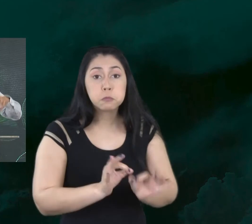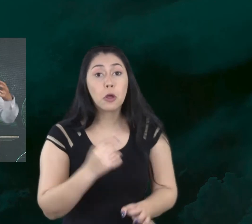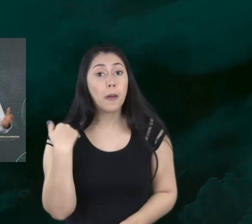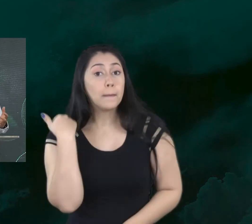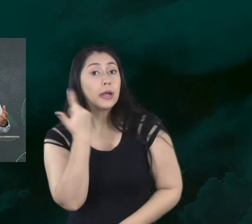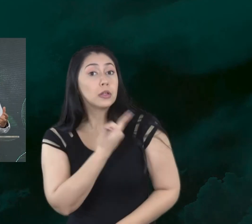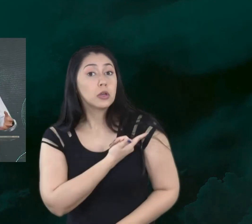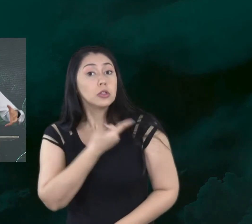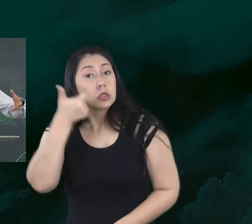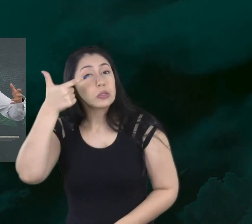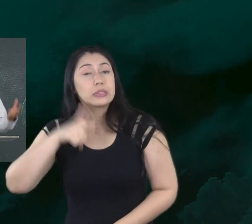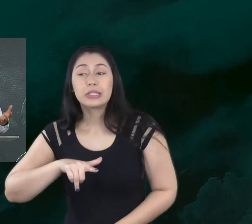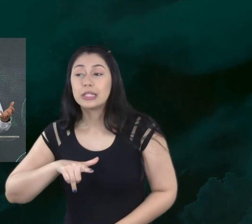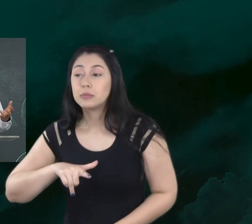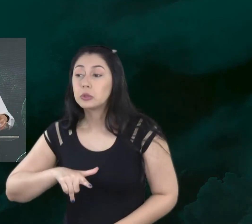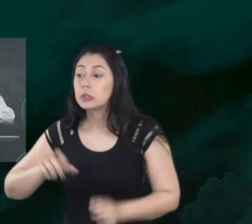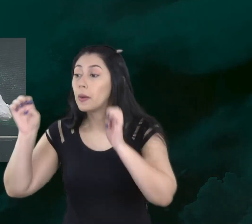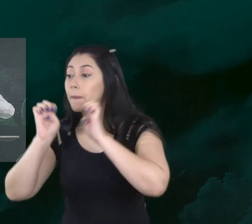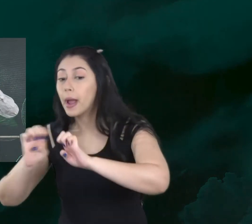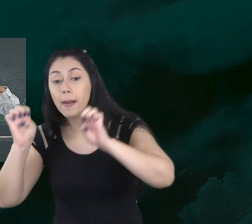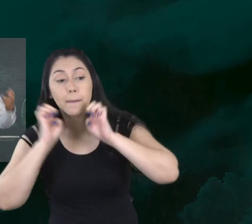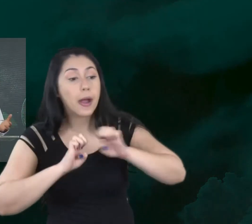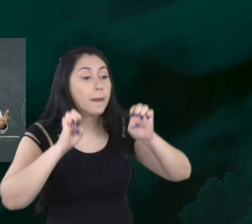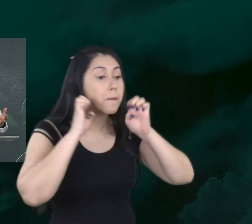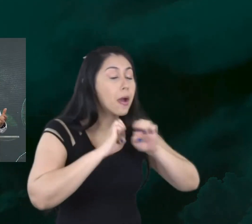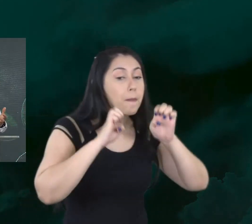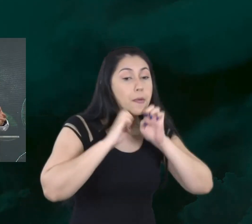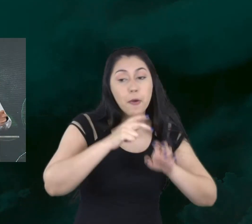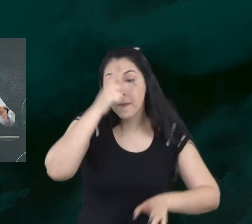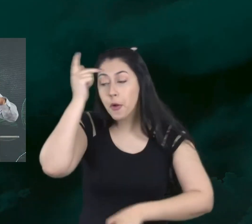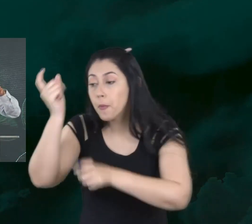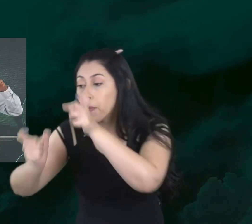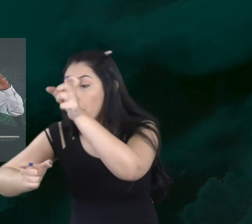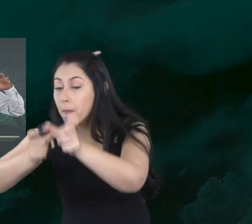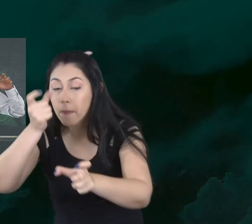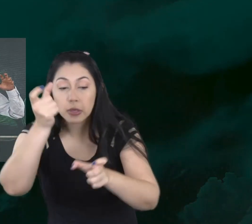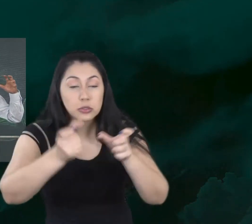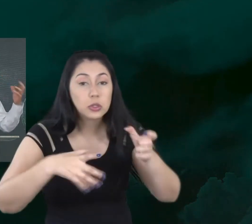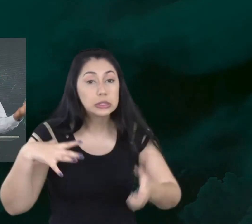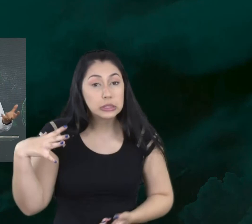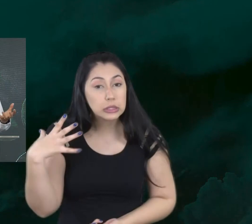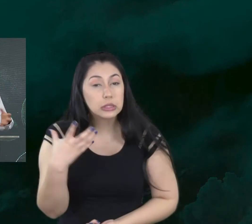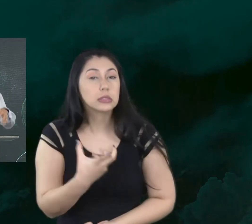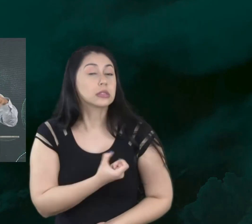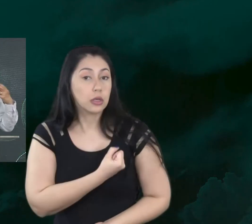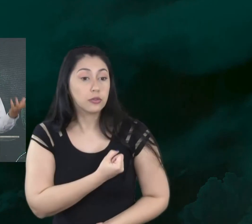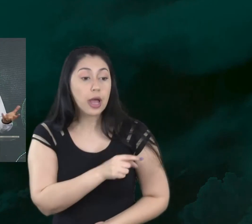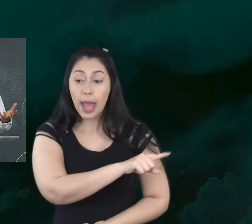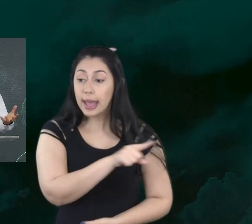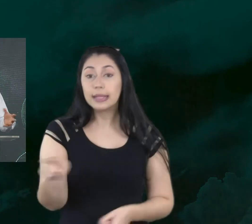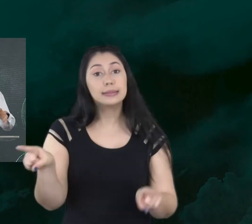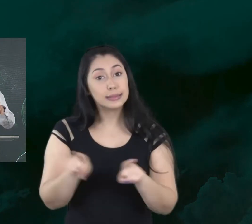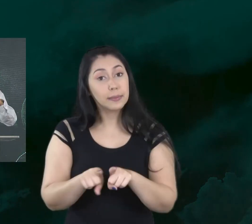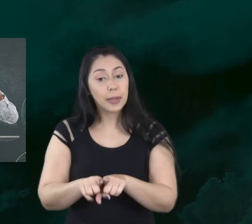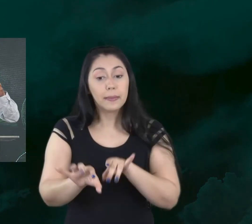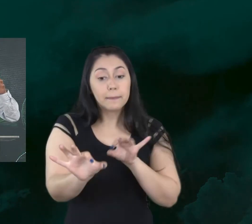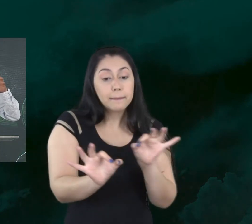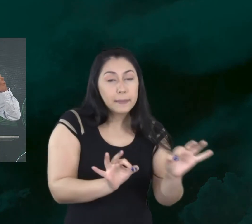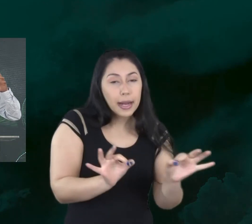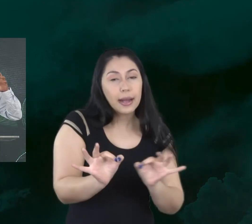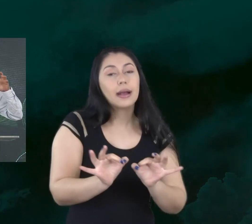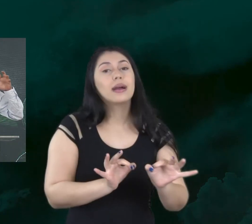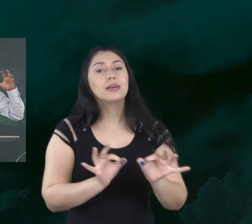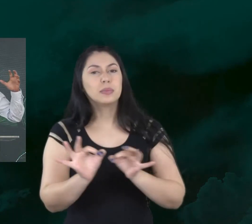ganharmos mais pessoas, reter mais pessoas, cuidar mais pessoas, para que essas pessoas sejam preparadas para serem